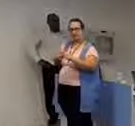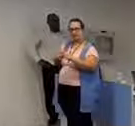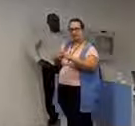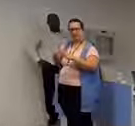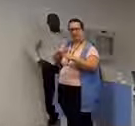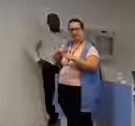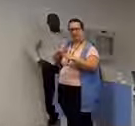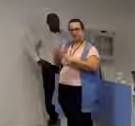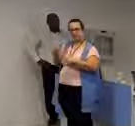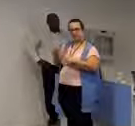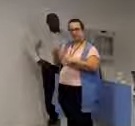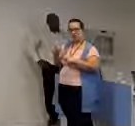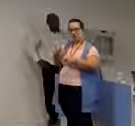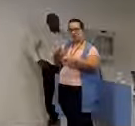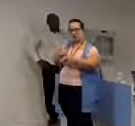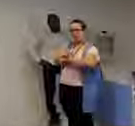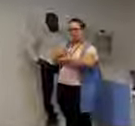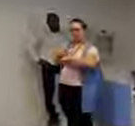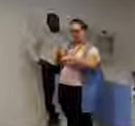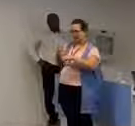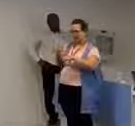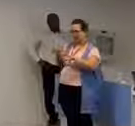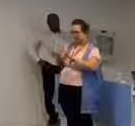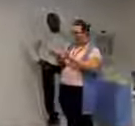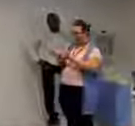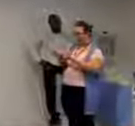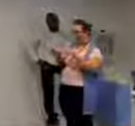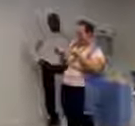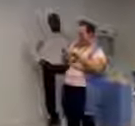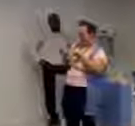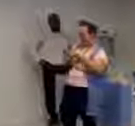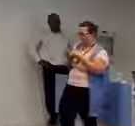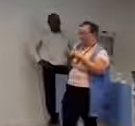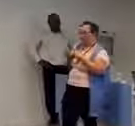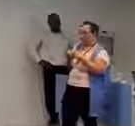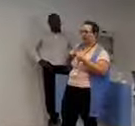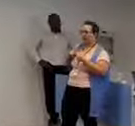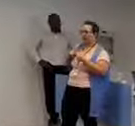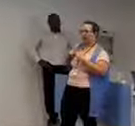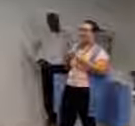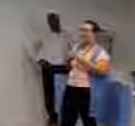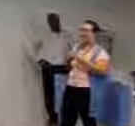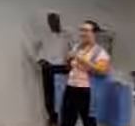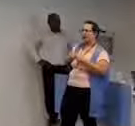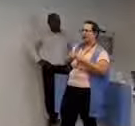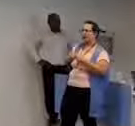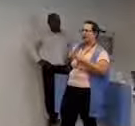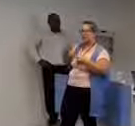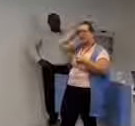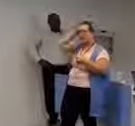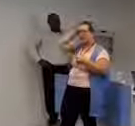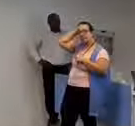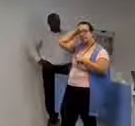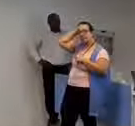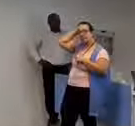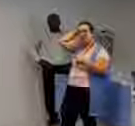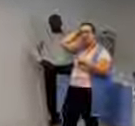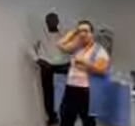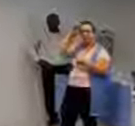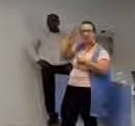aditiva e depois usinar e ajustar ele, é uma tendência crescente no mercado, e células flexíveis de